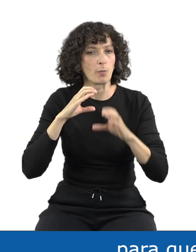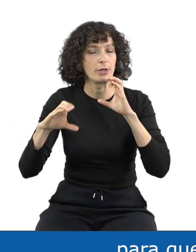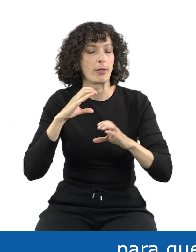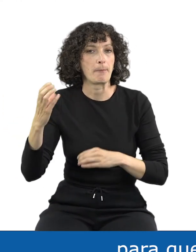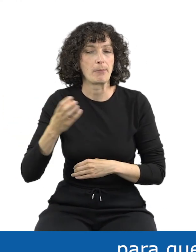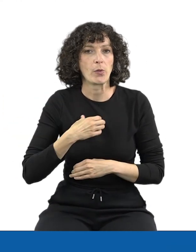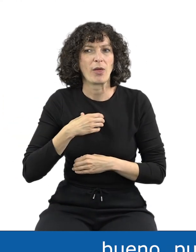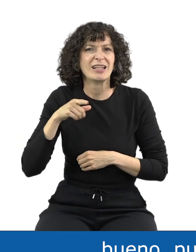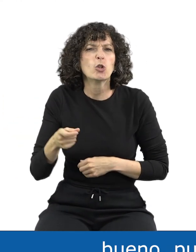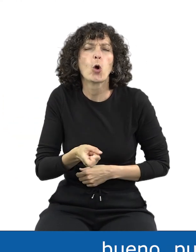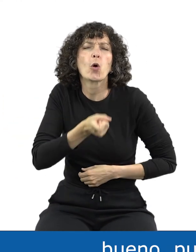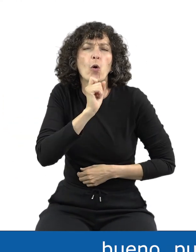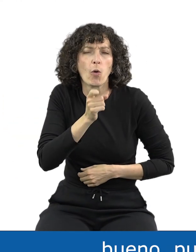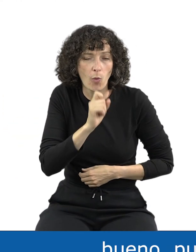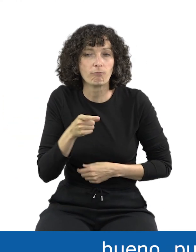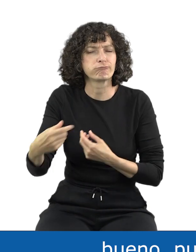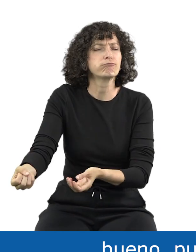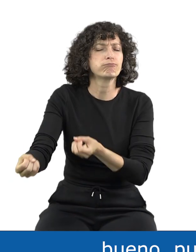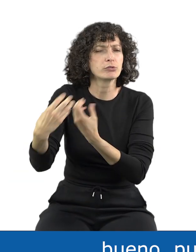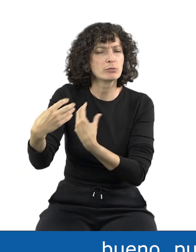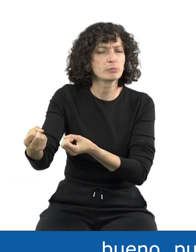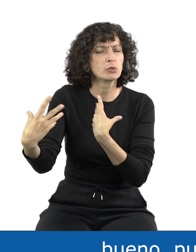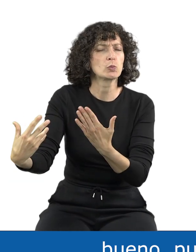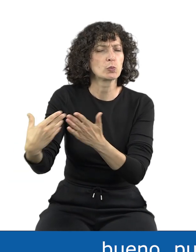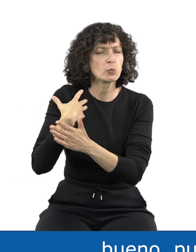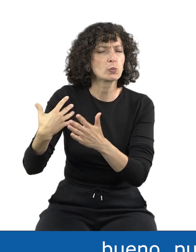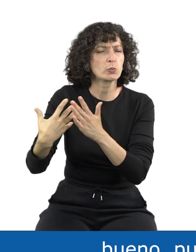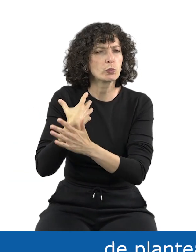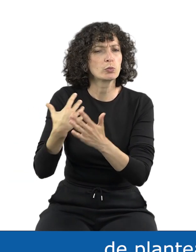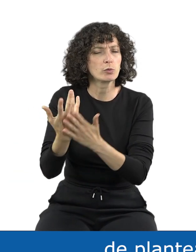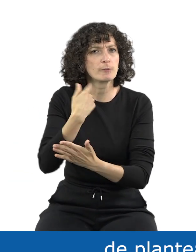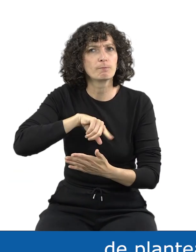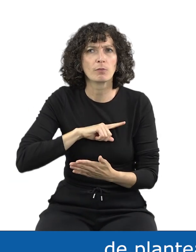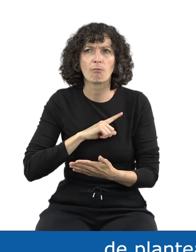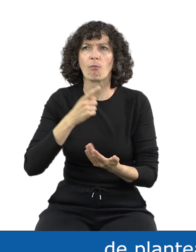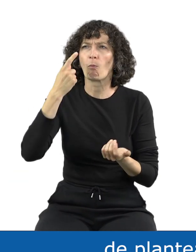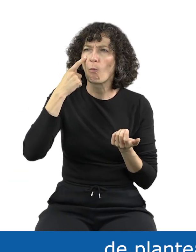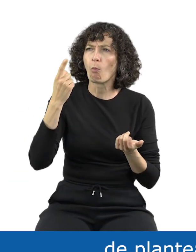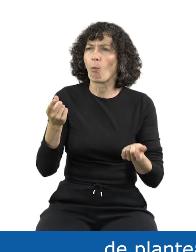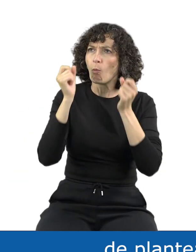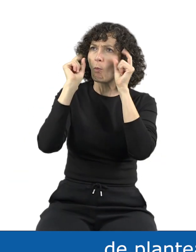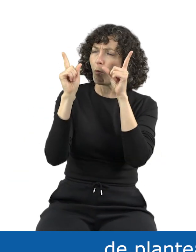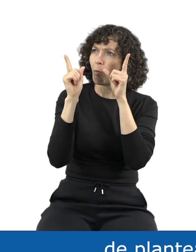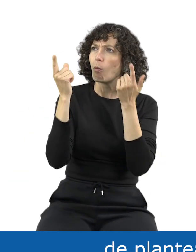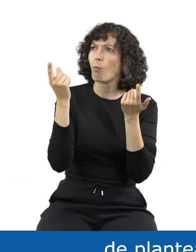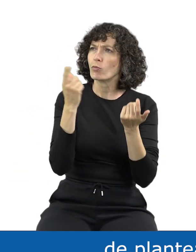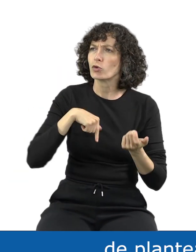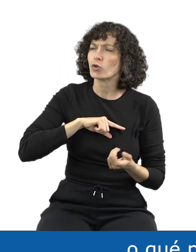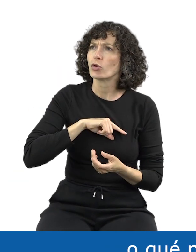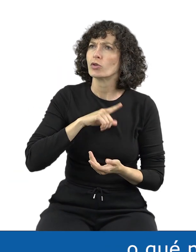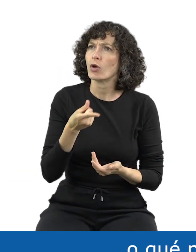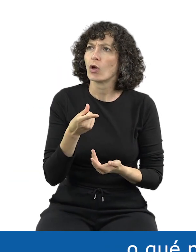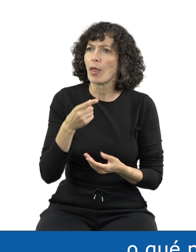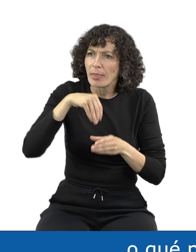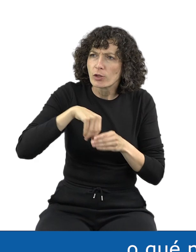en la comunicación. Bueno, pues nos abrió los ojos y nos dio la oportunidad de plantearnos a nivel interno qué podíamos hacer